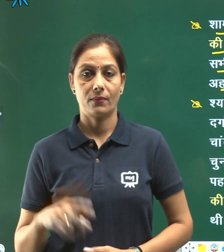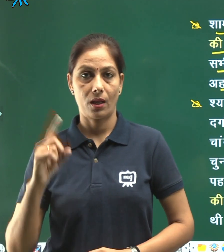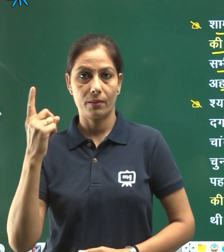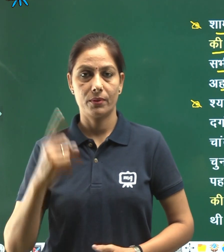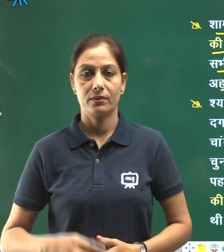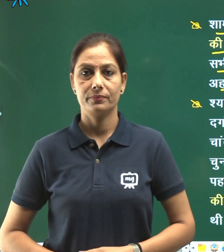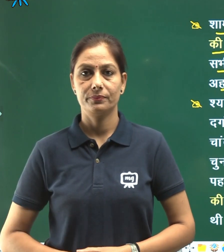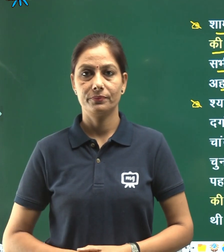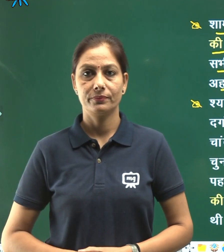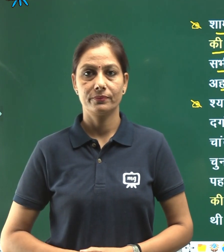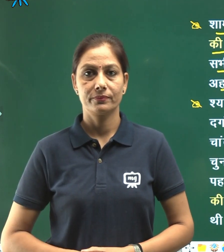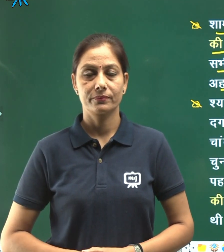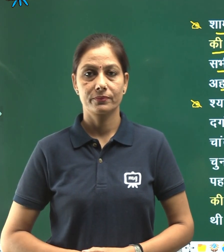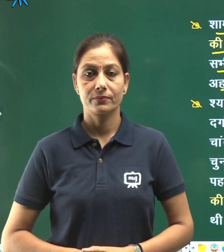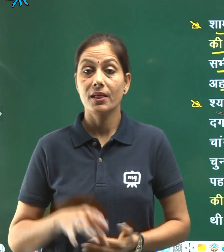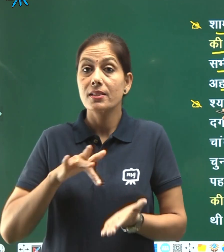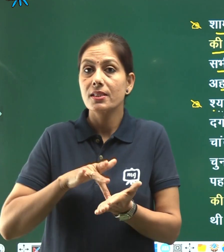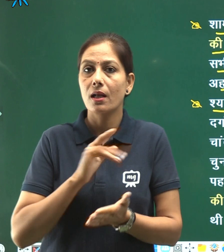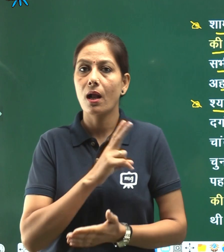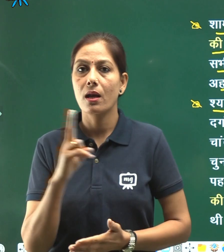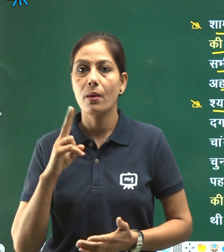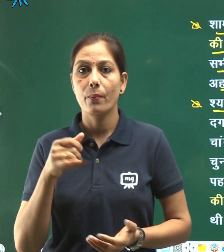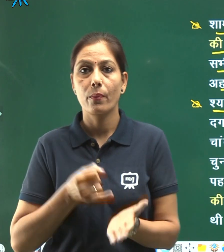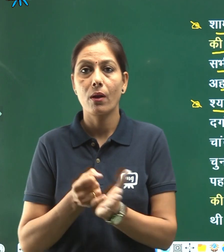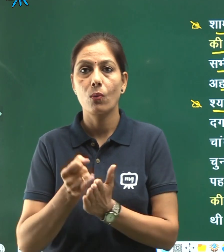एक बार श्याम नगर में